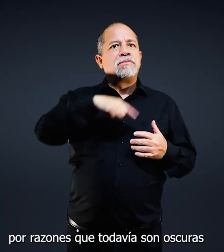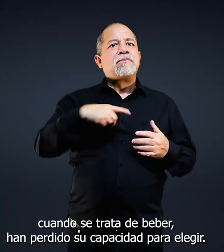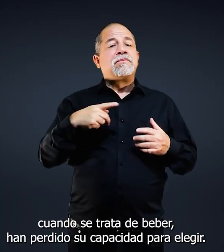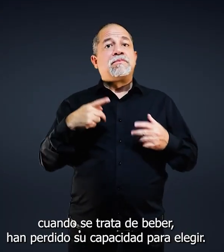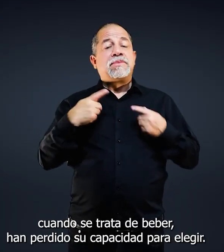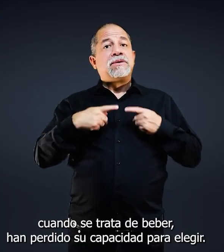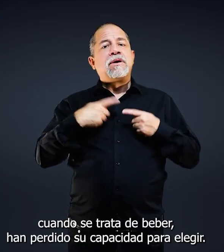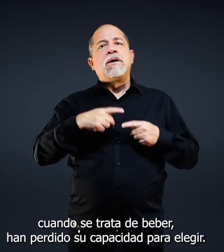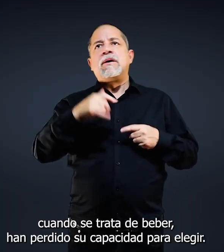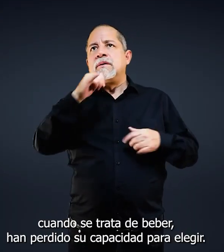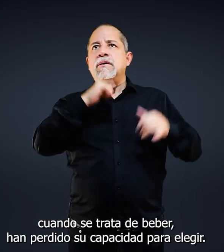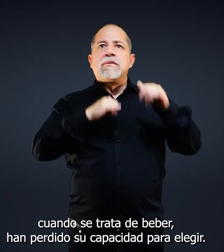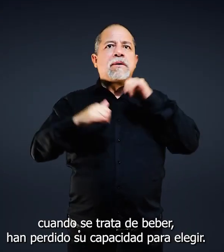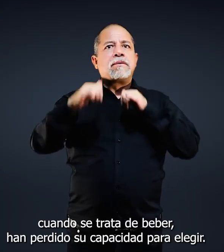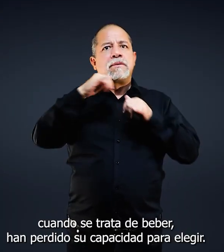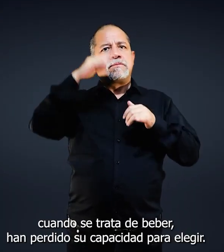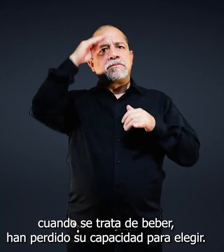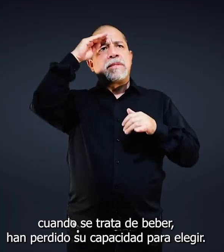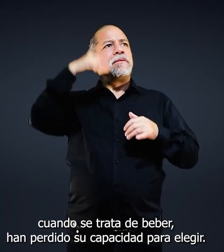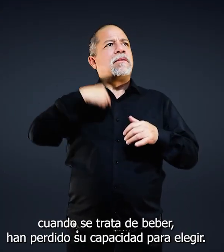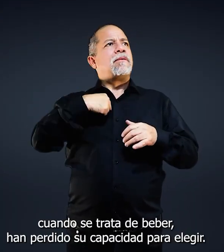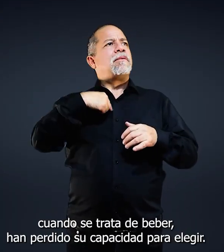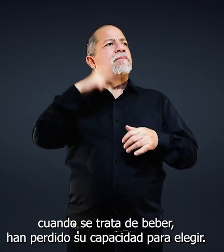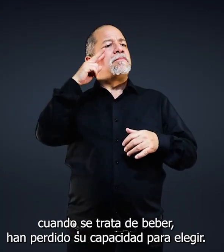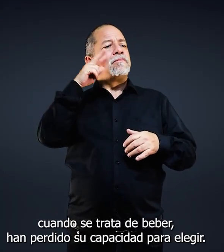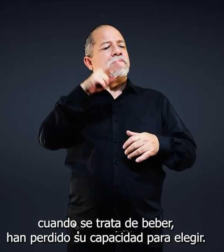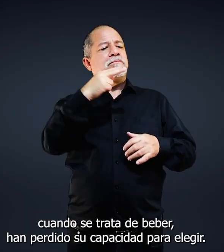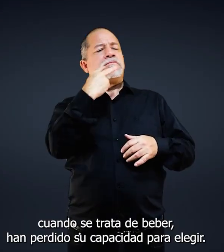se trata de beber, han perdido su capacidad para elegir.